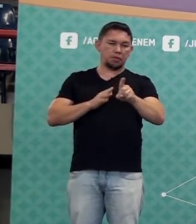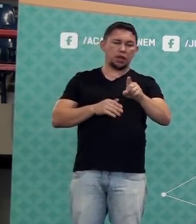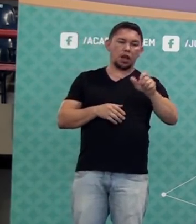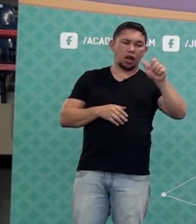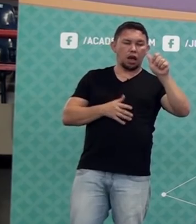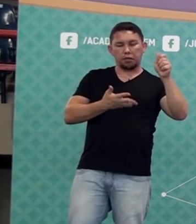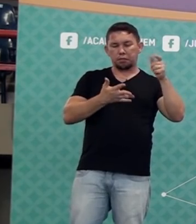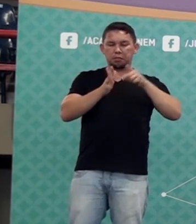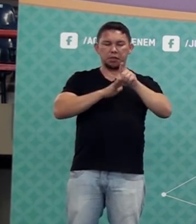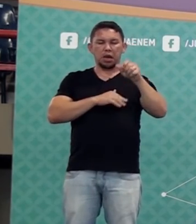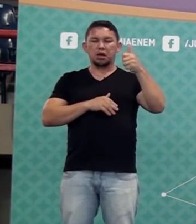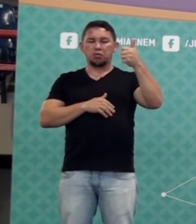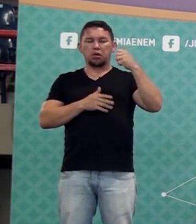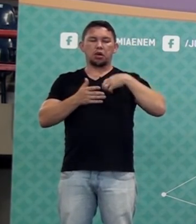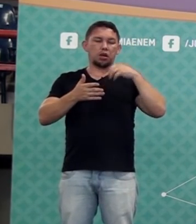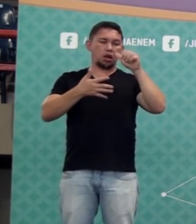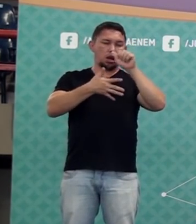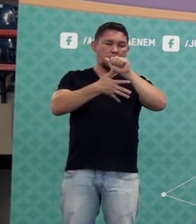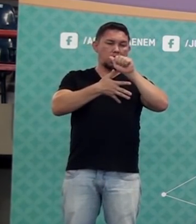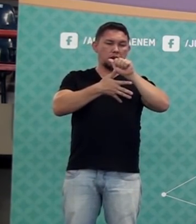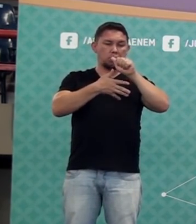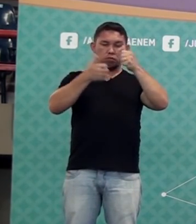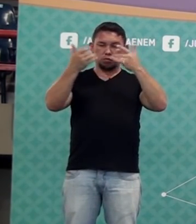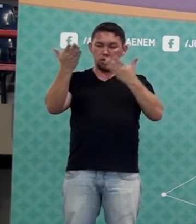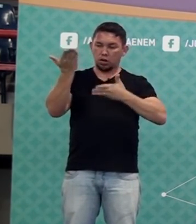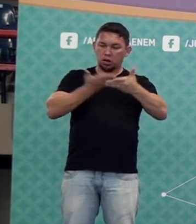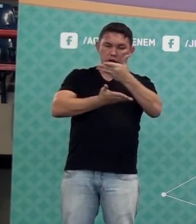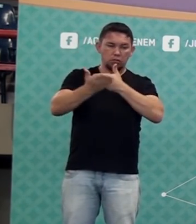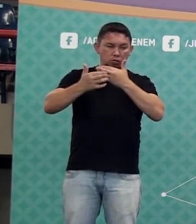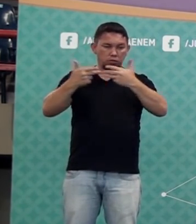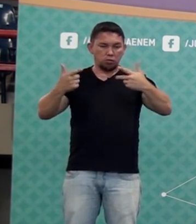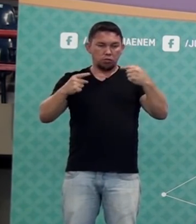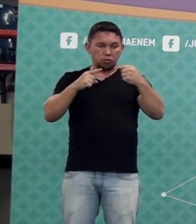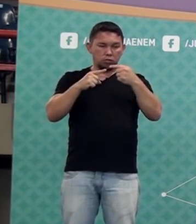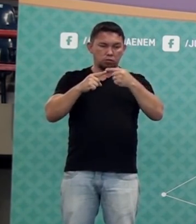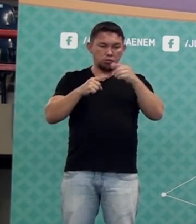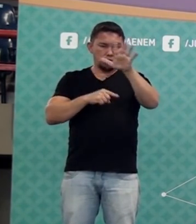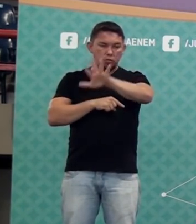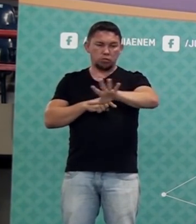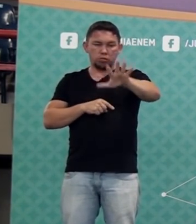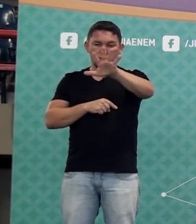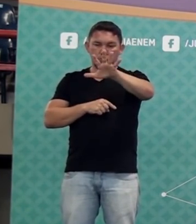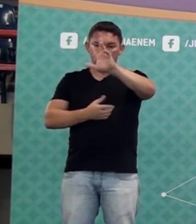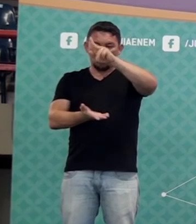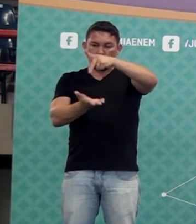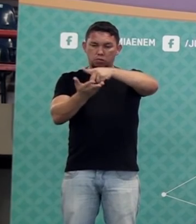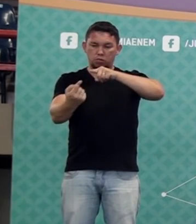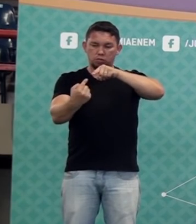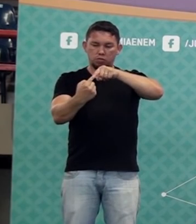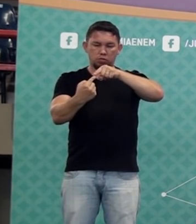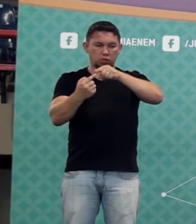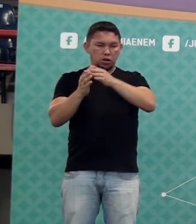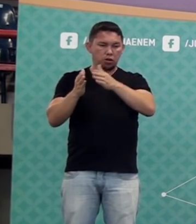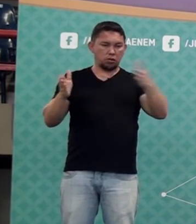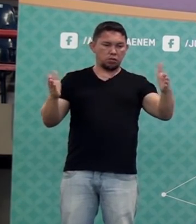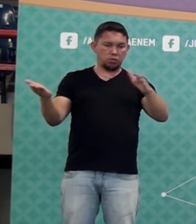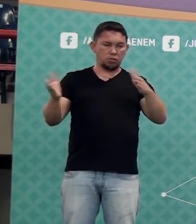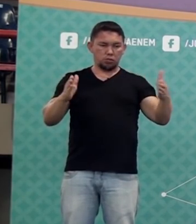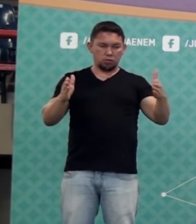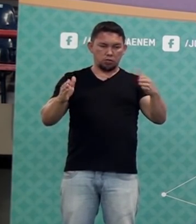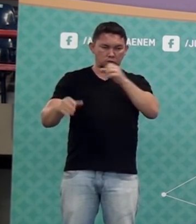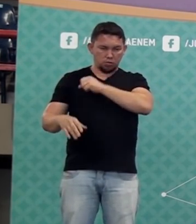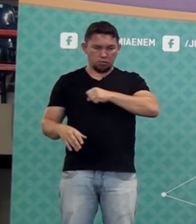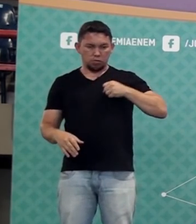A: compreendia a relatividade de todas as coisas a partir da compreensão de que a verdade é filha do seu tempo. Isso